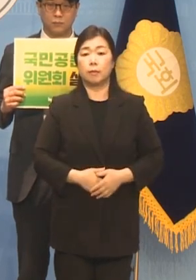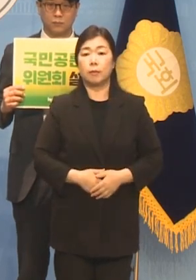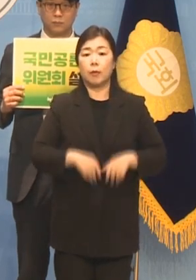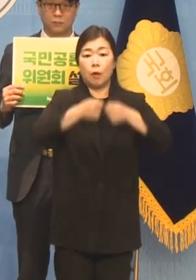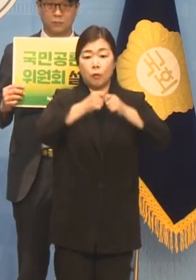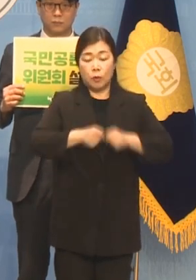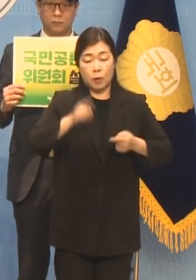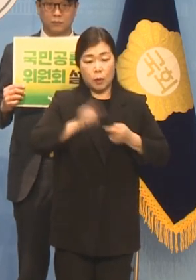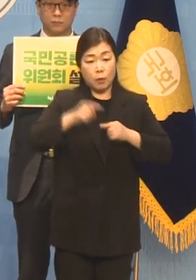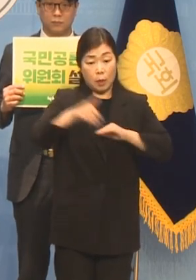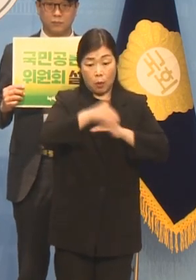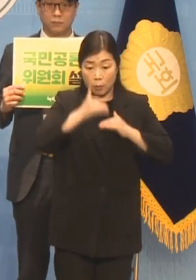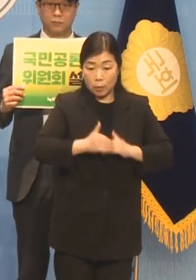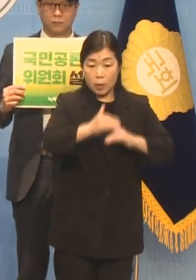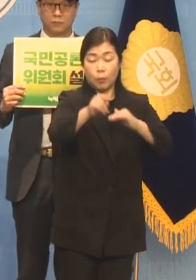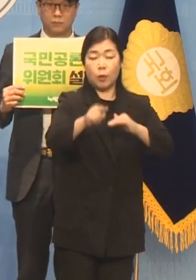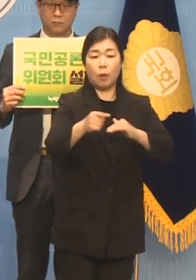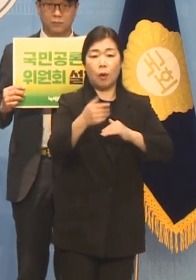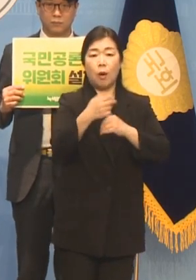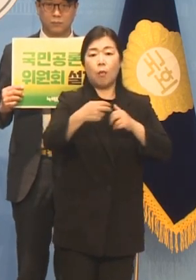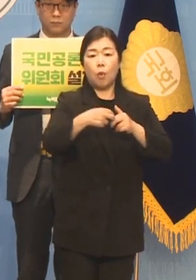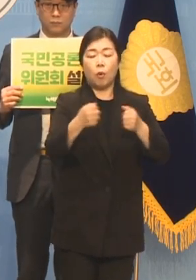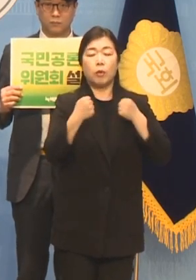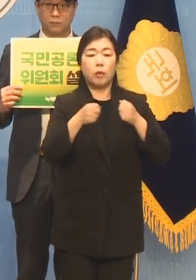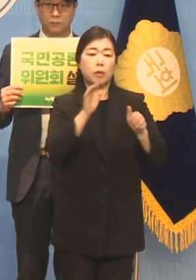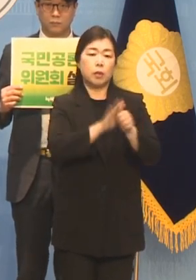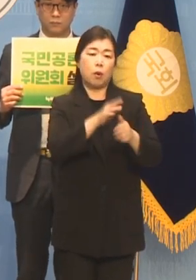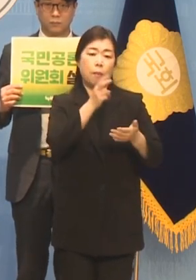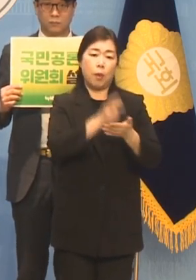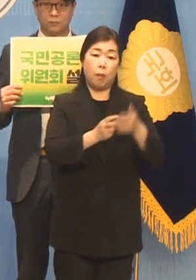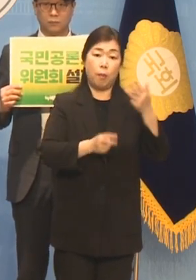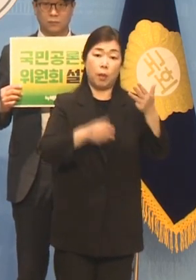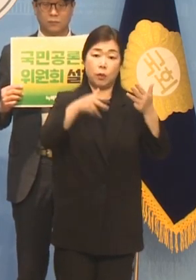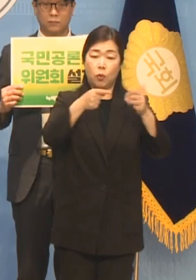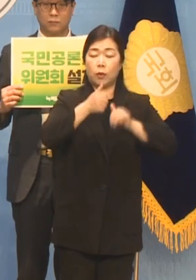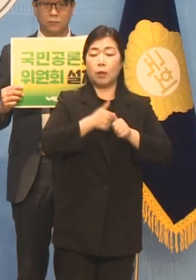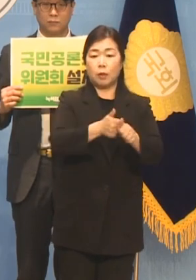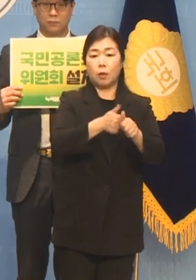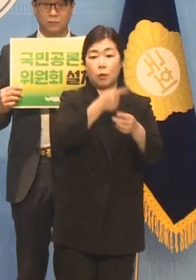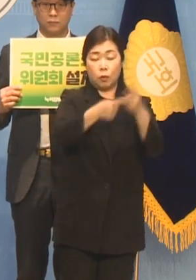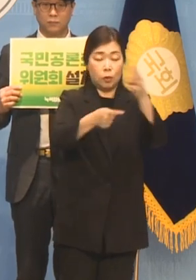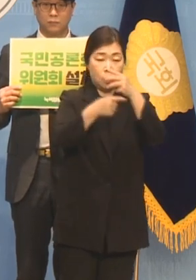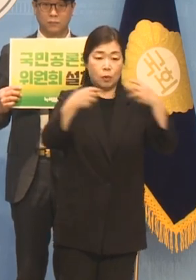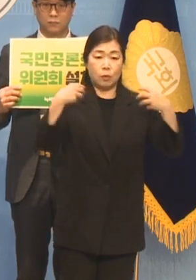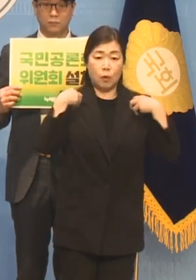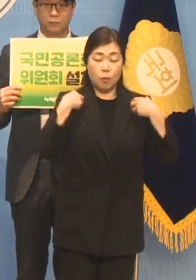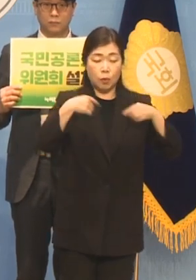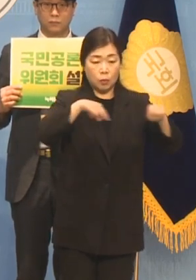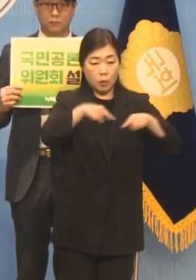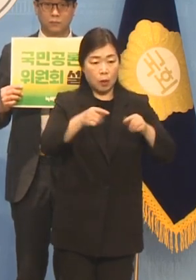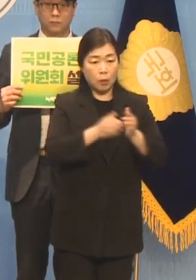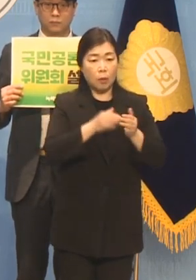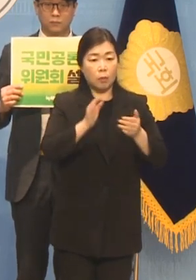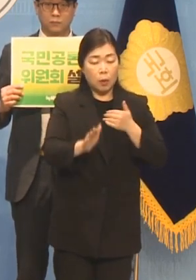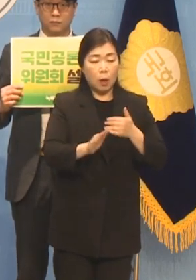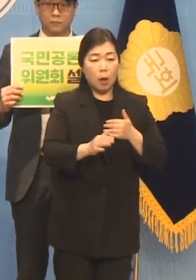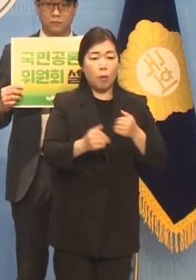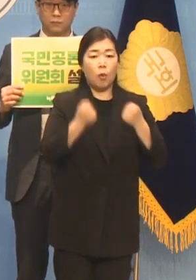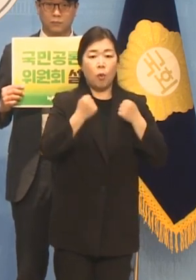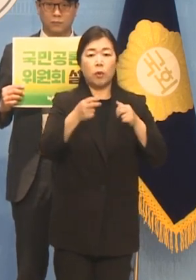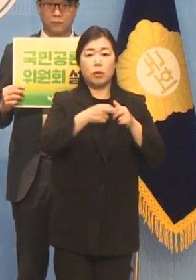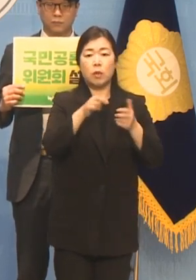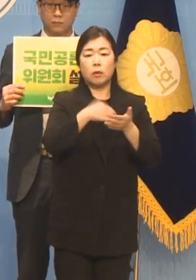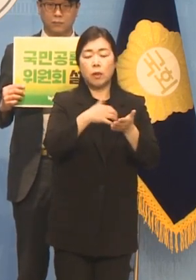추진 로드맵으로 보건의료 인력지원법 제8조에 따라 윤석열 정부 들어서서 중단된 보건의료